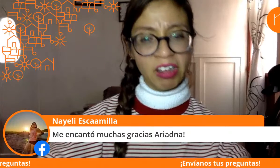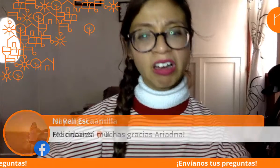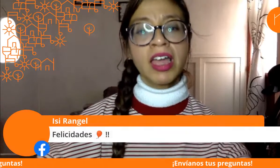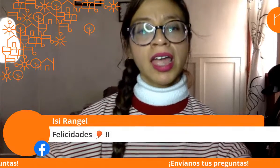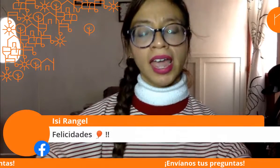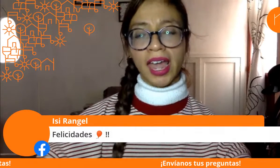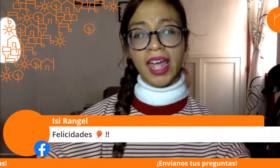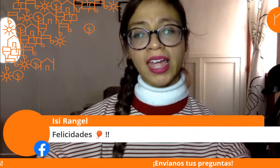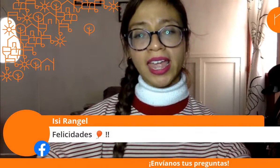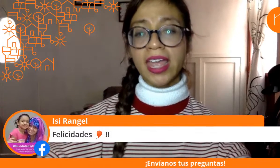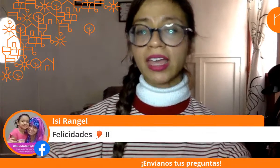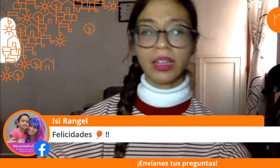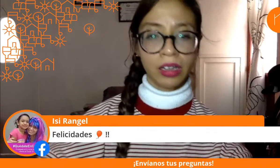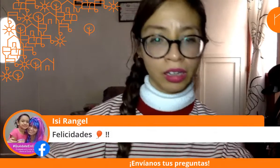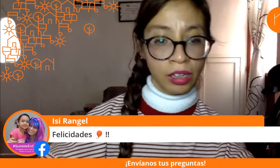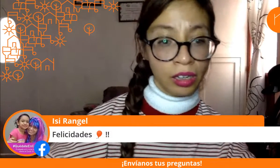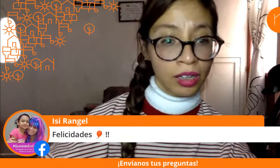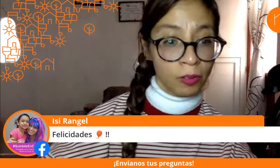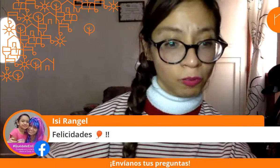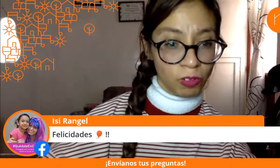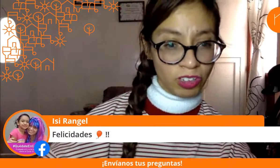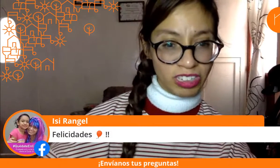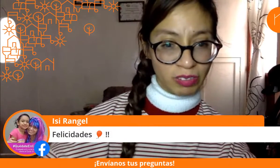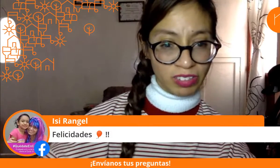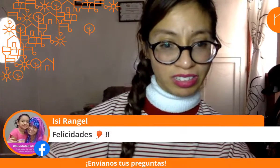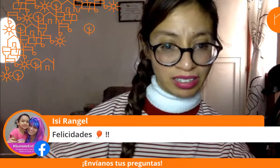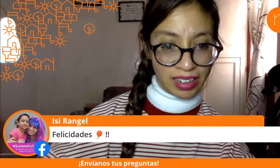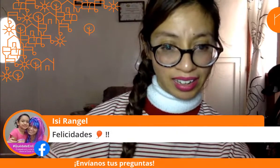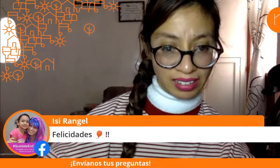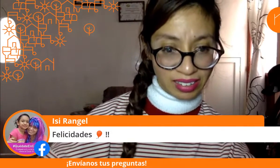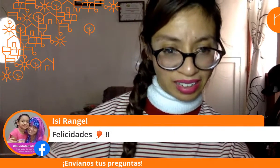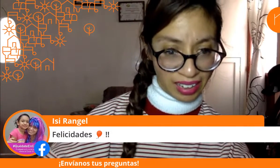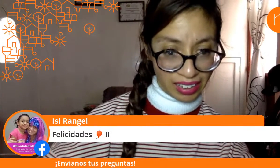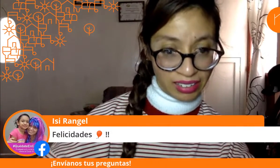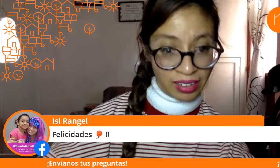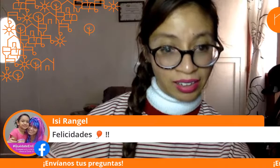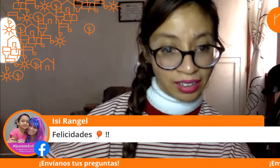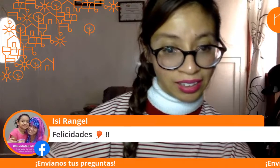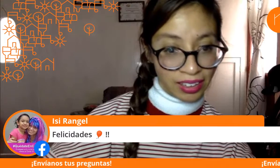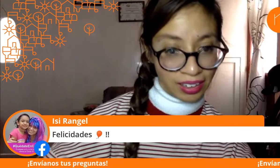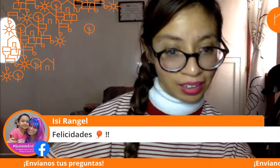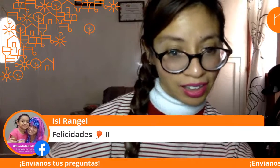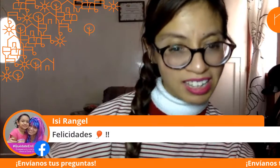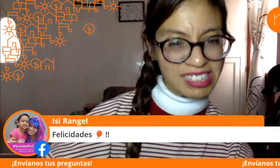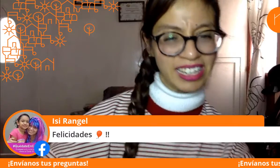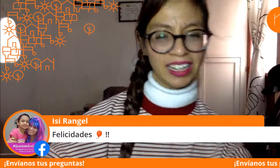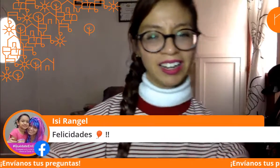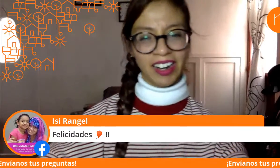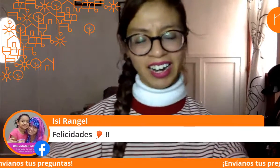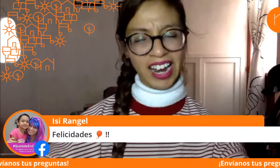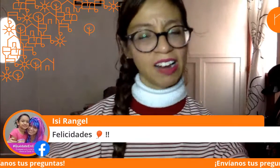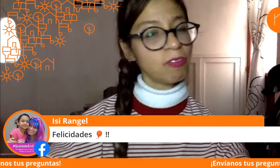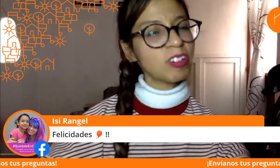comentando y muchas, muchas gracias. Y sí, Raquel,